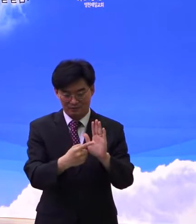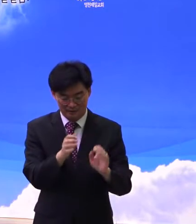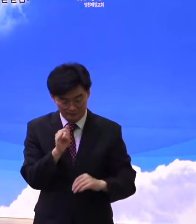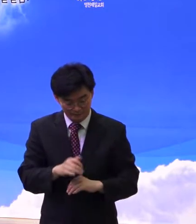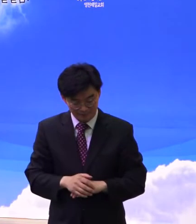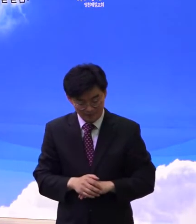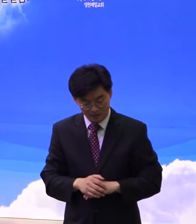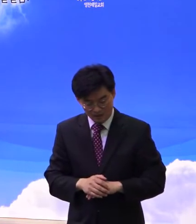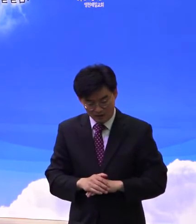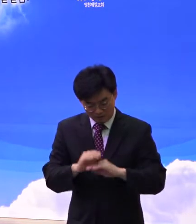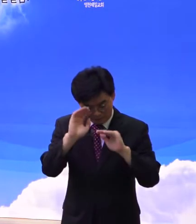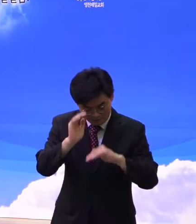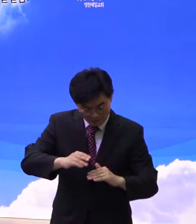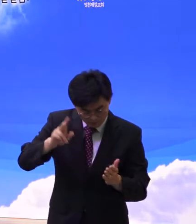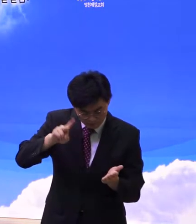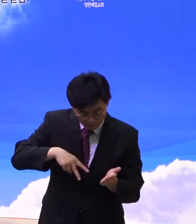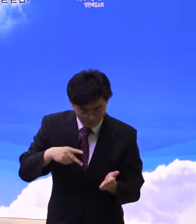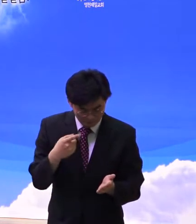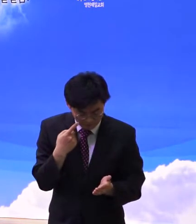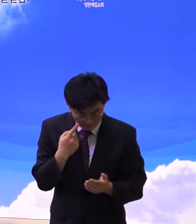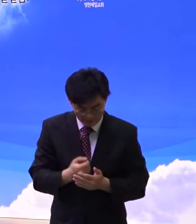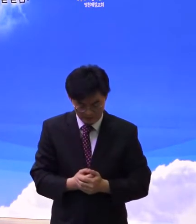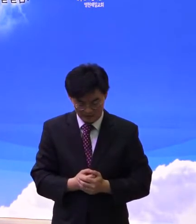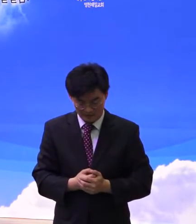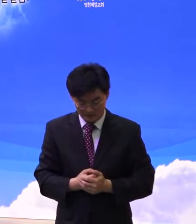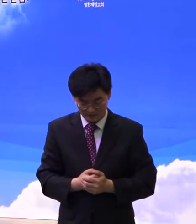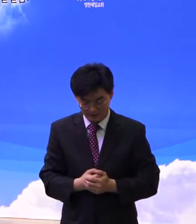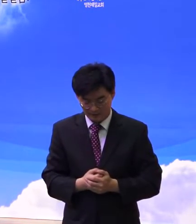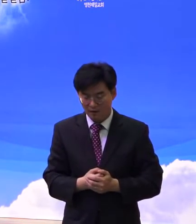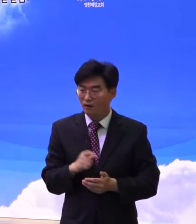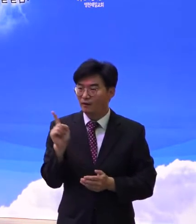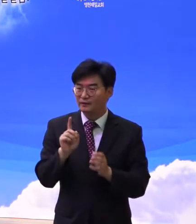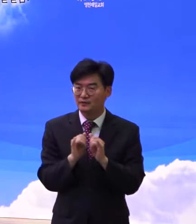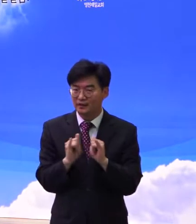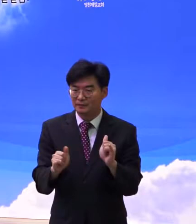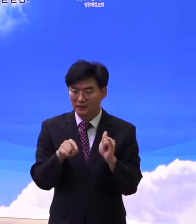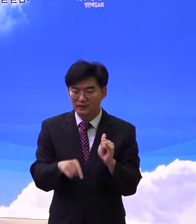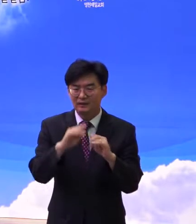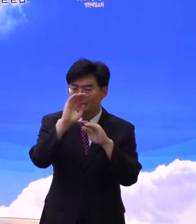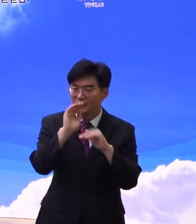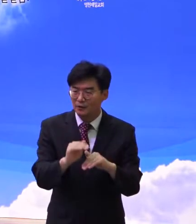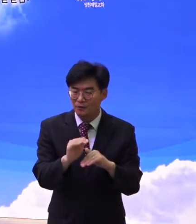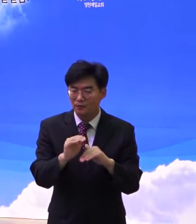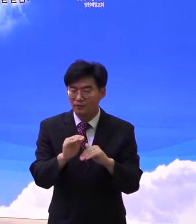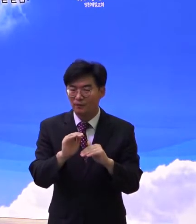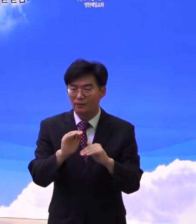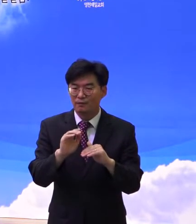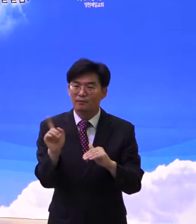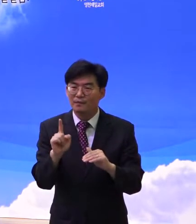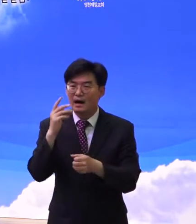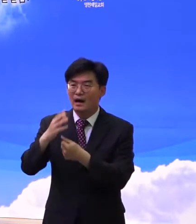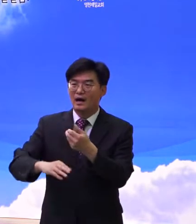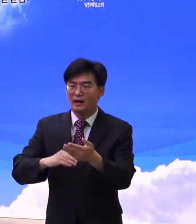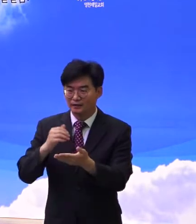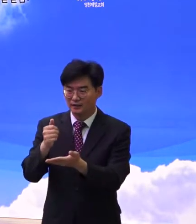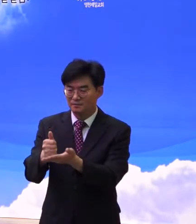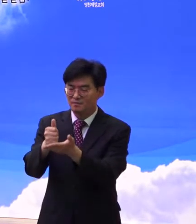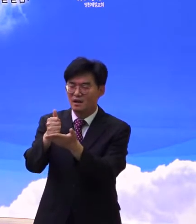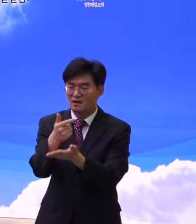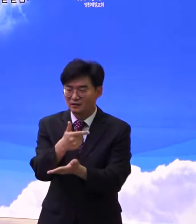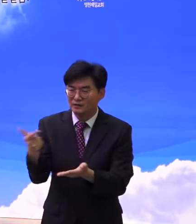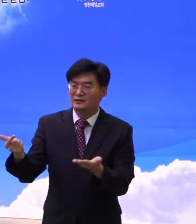연구를 했습니다. 헤르만 바빙크라고 하는 신학자는 하나님의 큰 일이라는 책을 썼는데